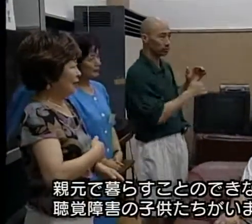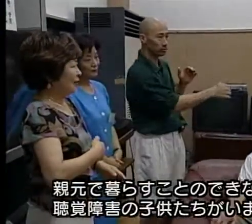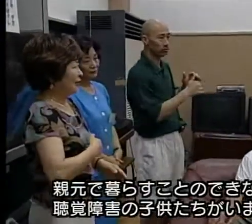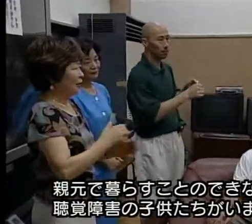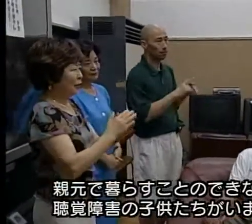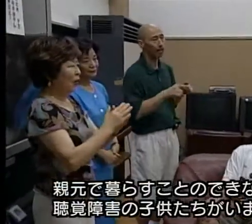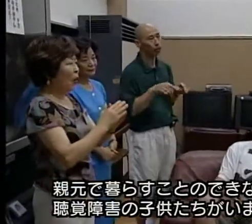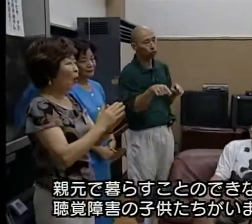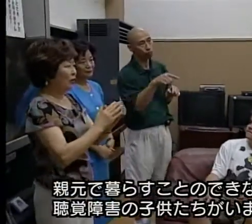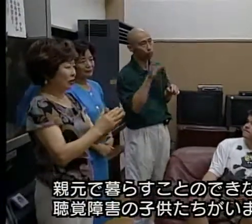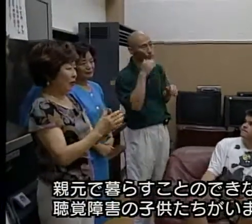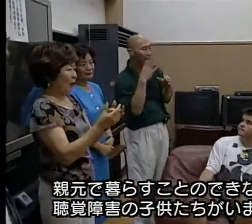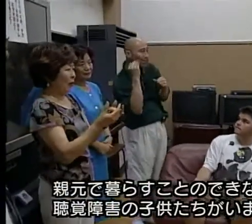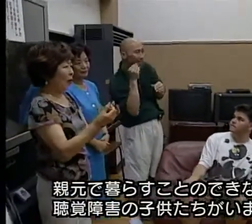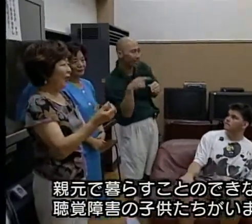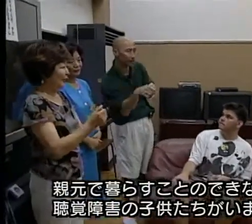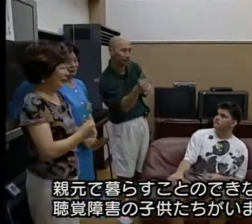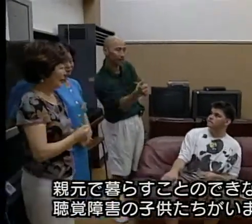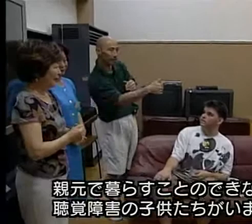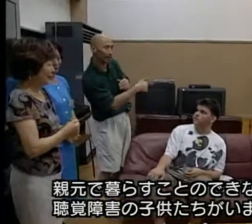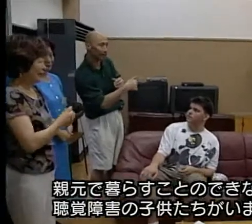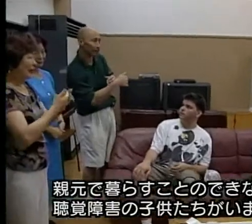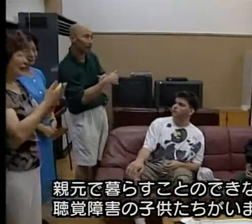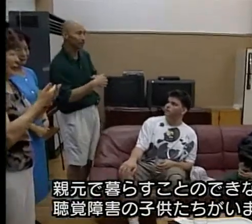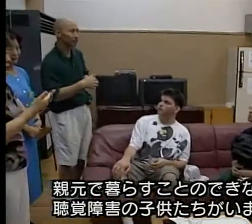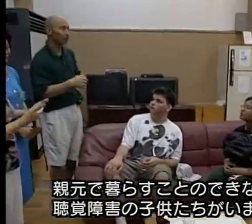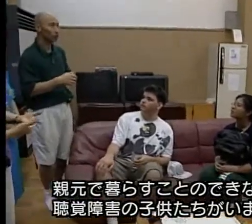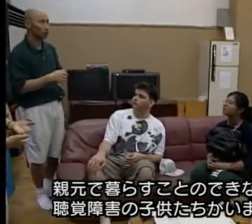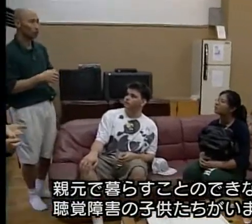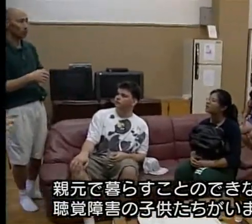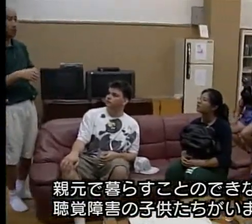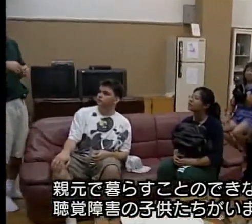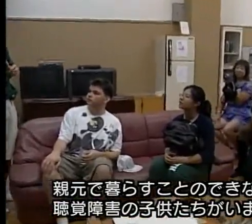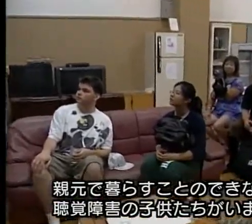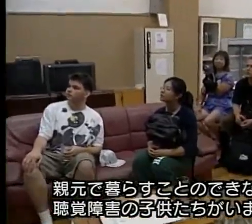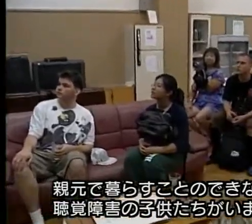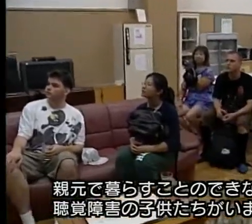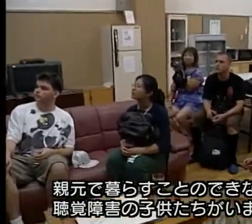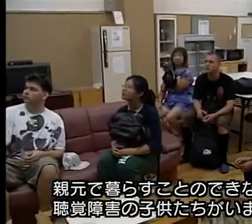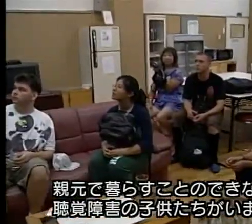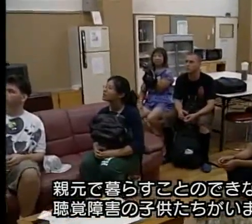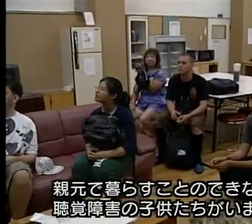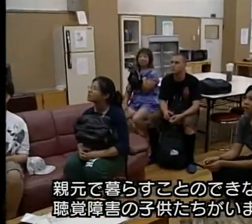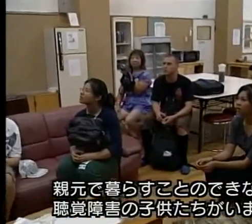親元で暮らすことのできない聴覚障害の子どもたちが生活している施設です。